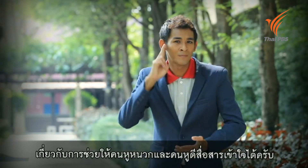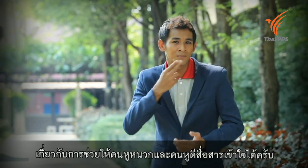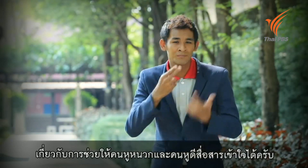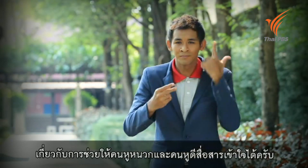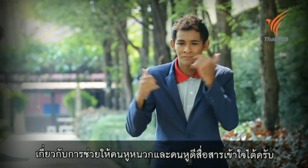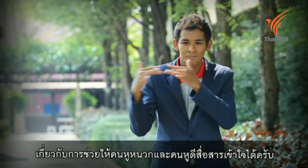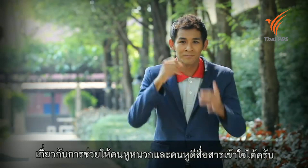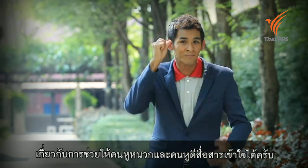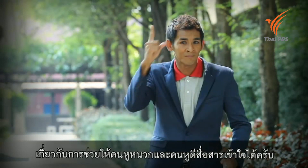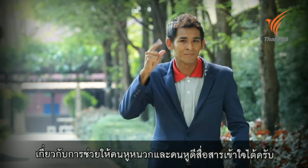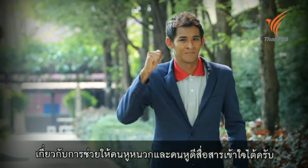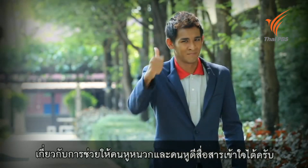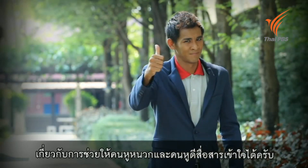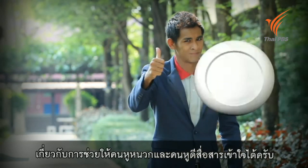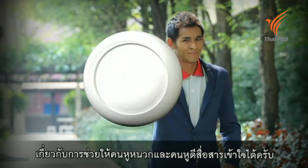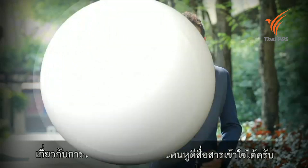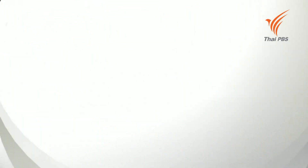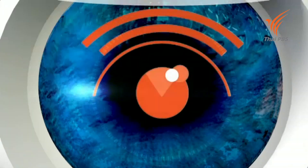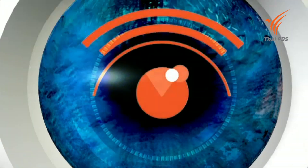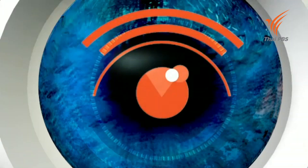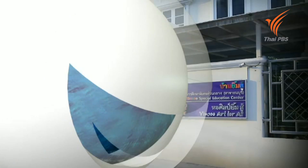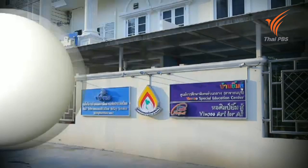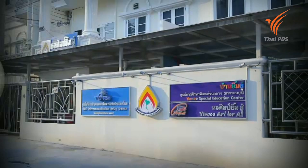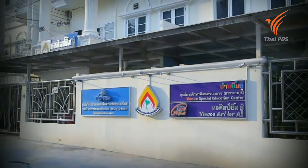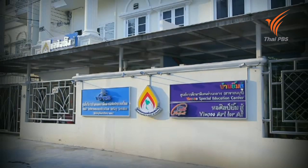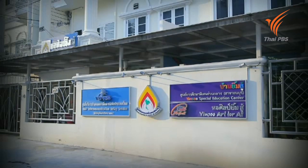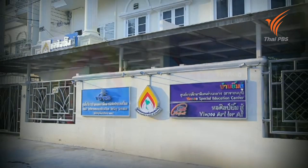การช่วยเหลือคนหูหนวกและคนหูดีสื่อสารให้เข้าใจมากขึ้นครับ